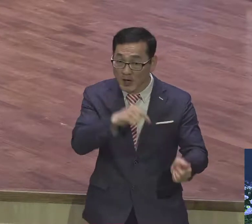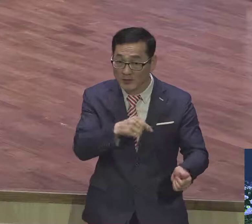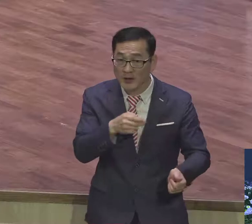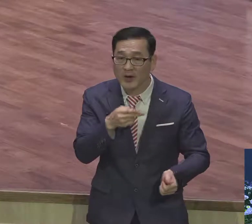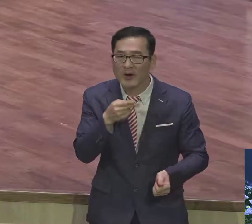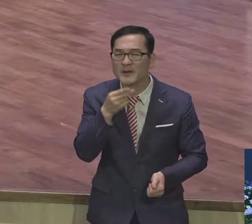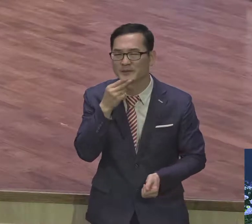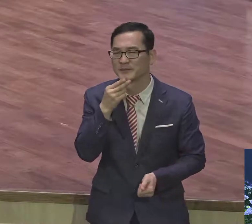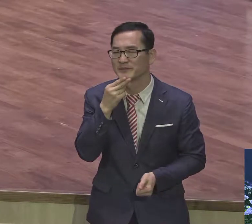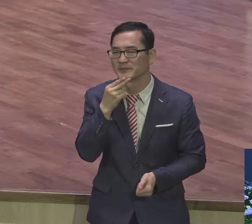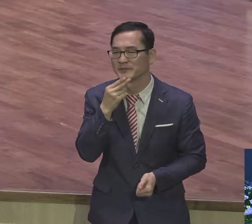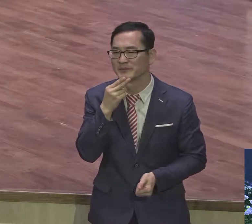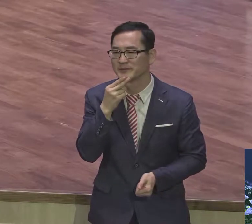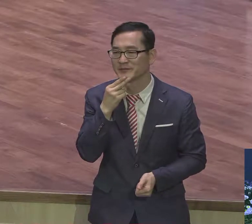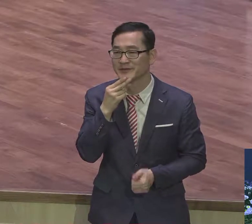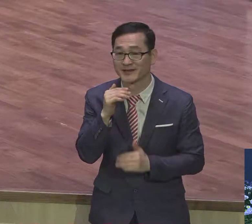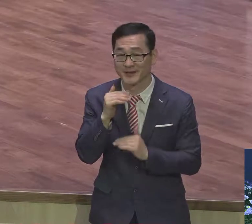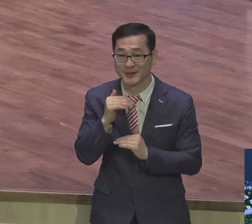없는